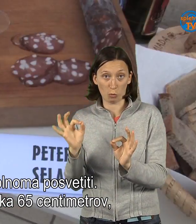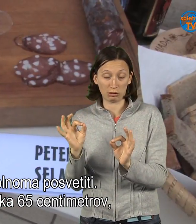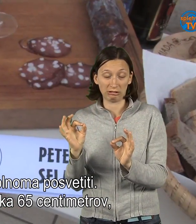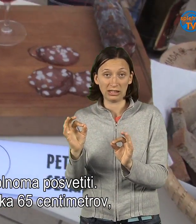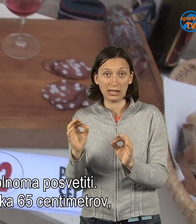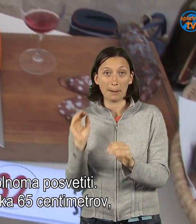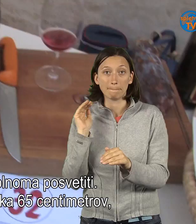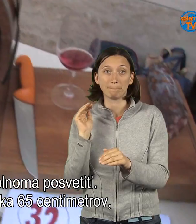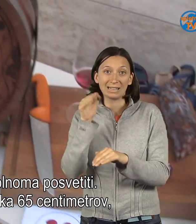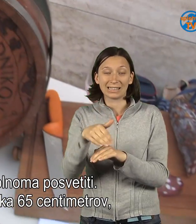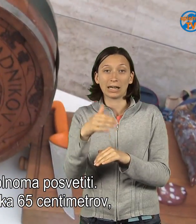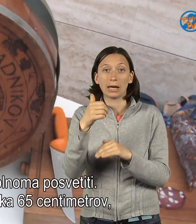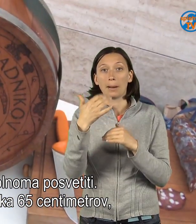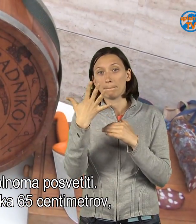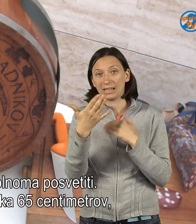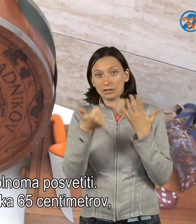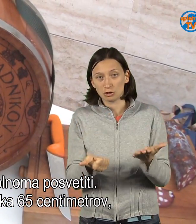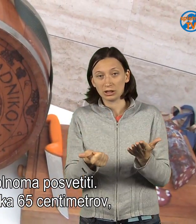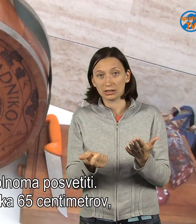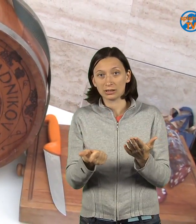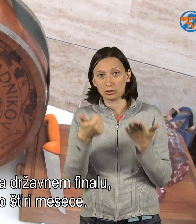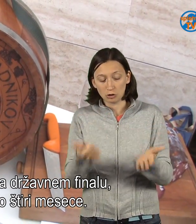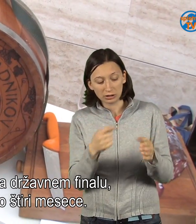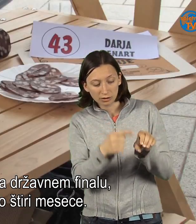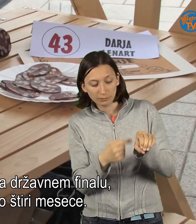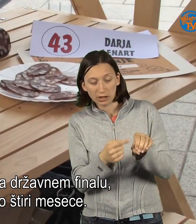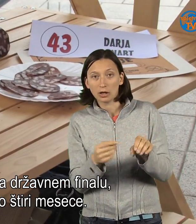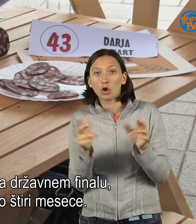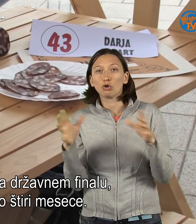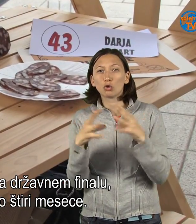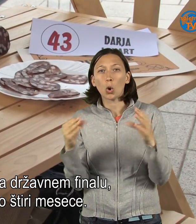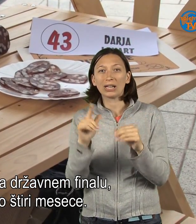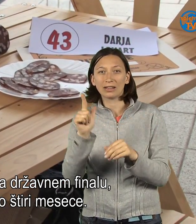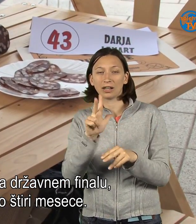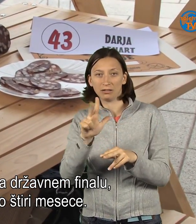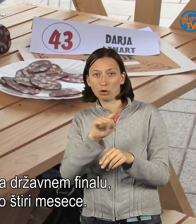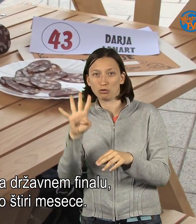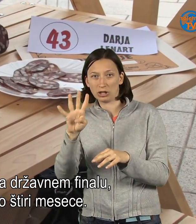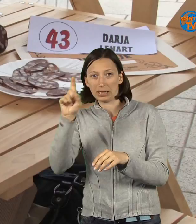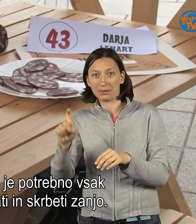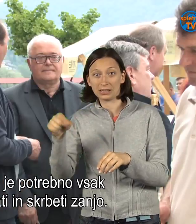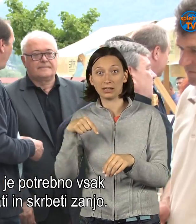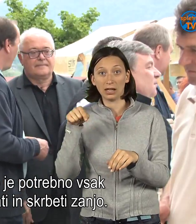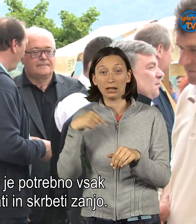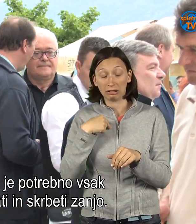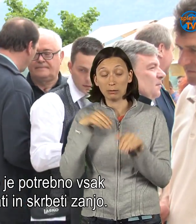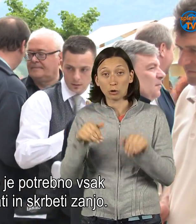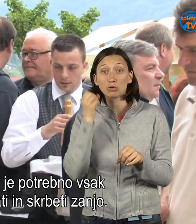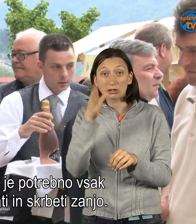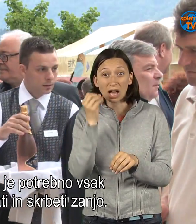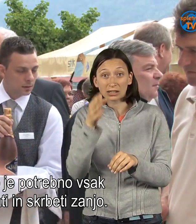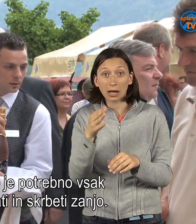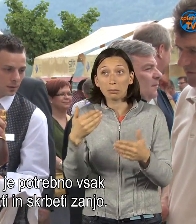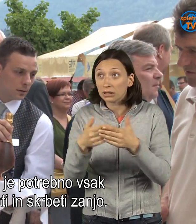rekel, preseka 65-60, ko tekmujejo zori 3 do 4 mesece in v bistvu ti moraš praktično vsak